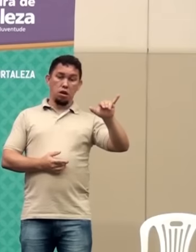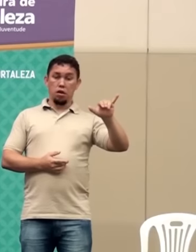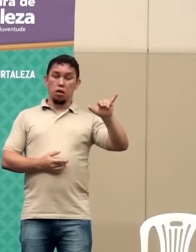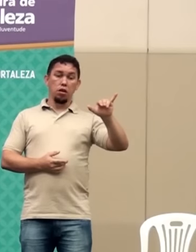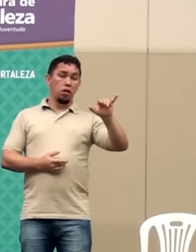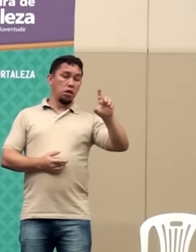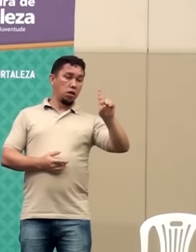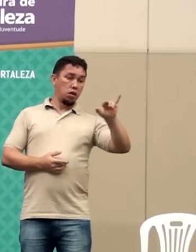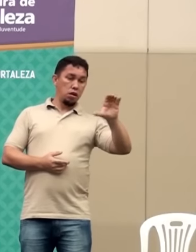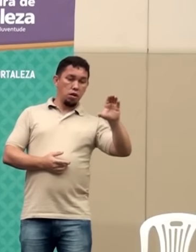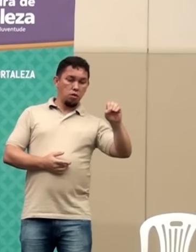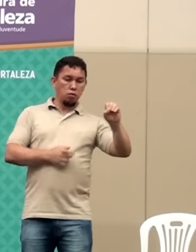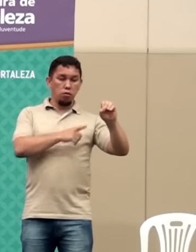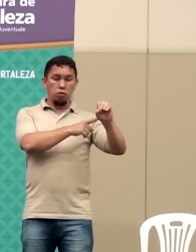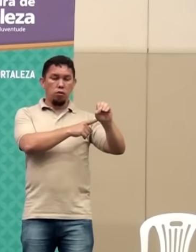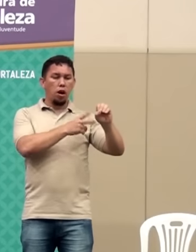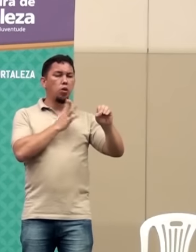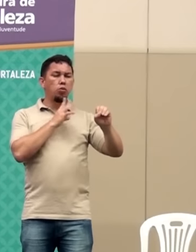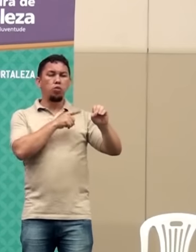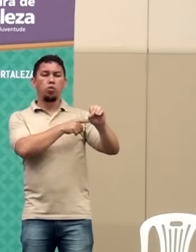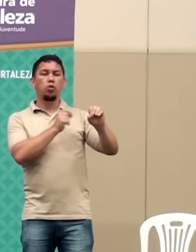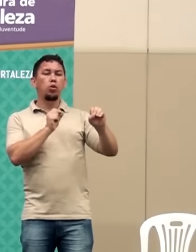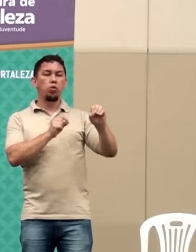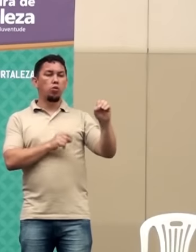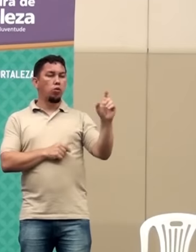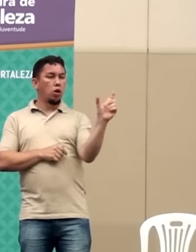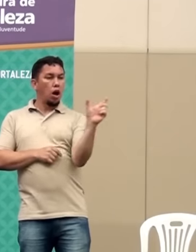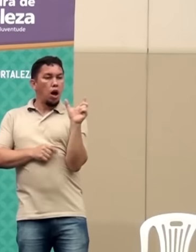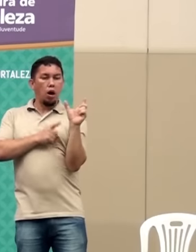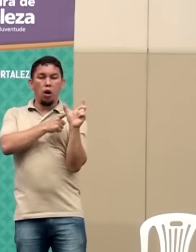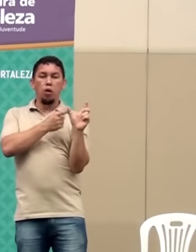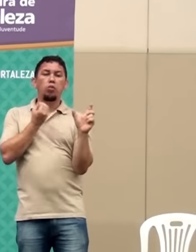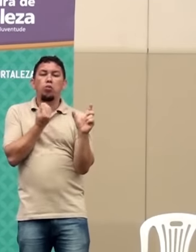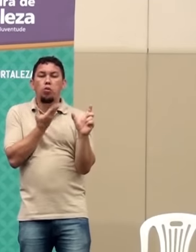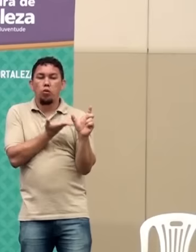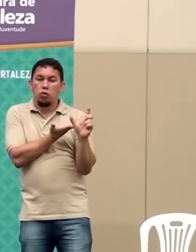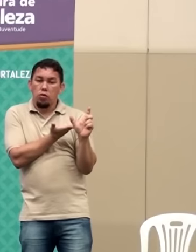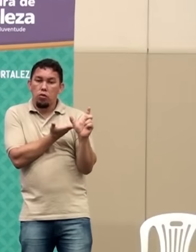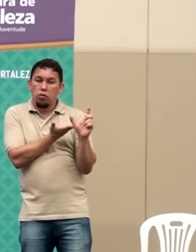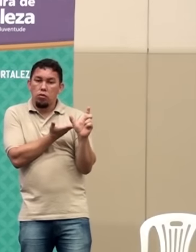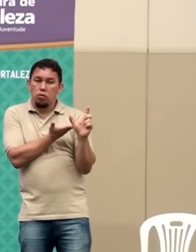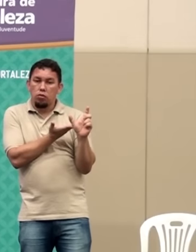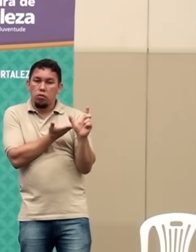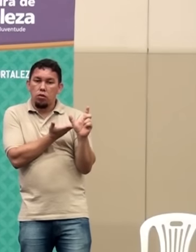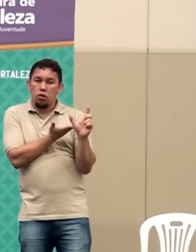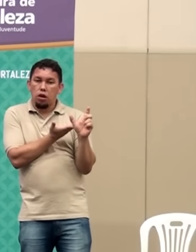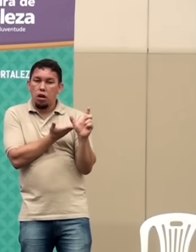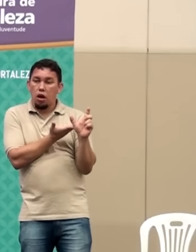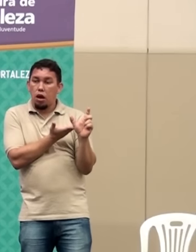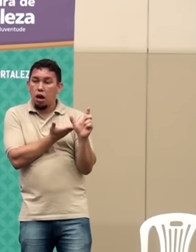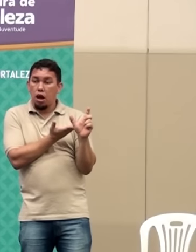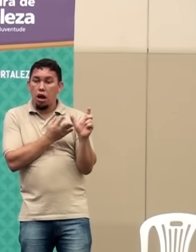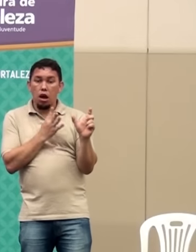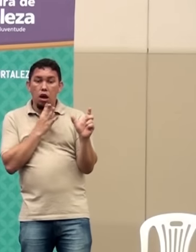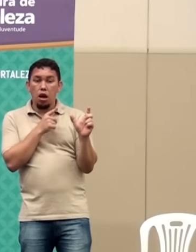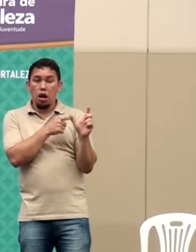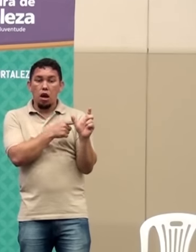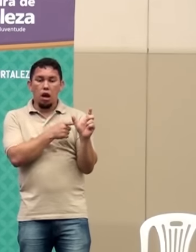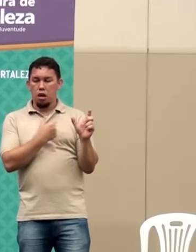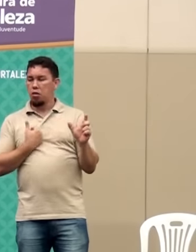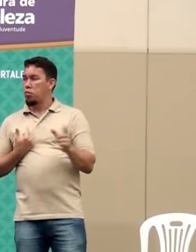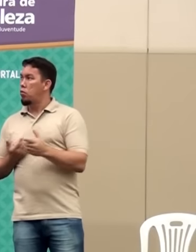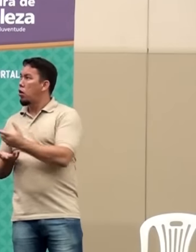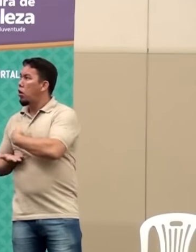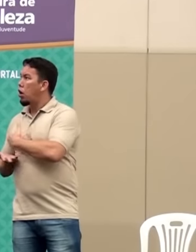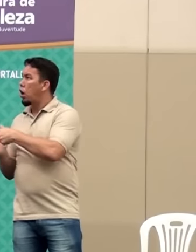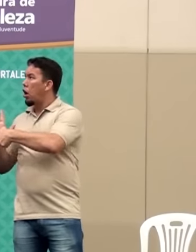partir do nome, você não consegue fazer a questão. Então, ele não está cobrando nos itens a nomenclatura. Mas a nomenclatura é uma ferramenta